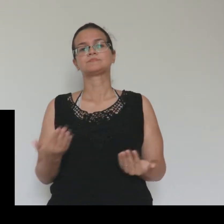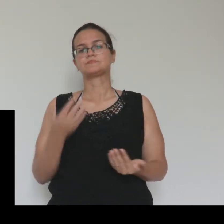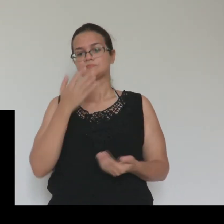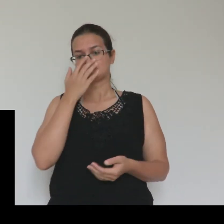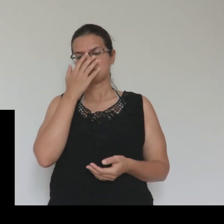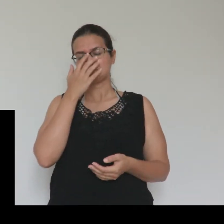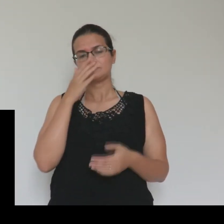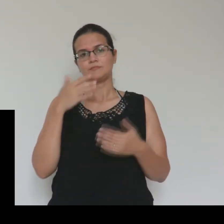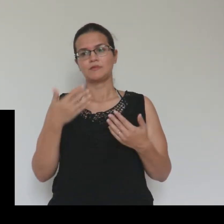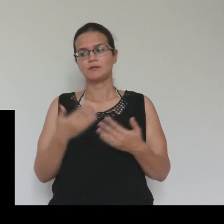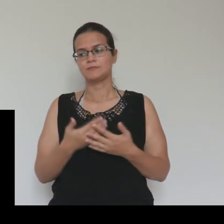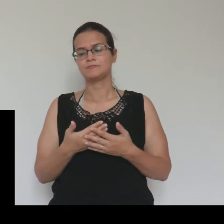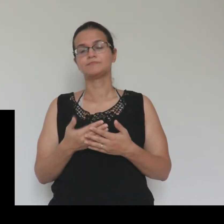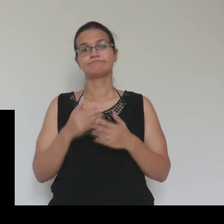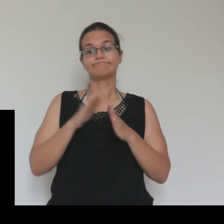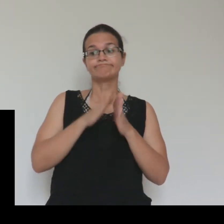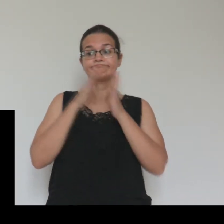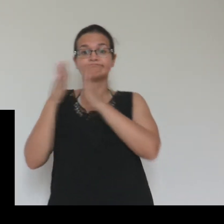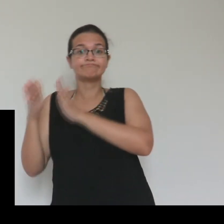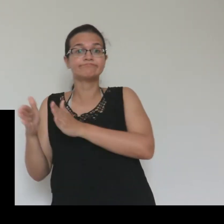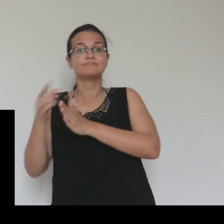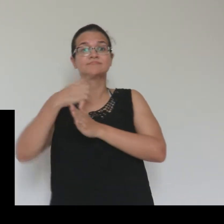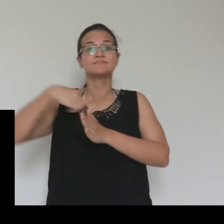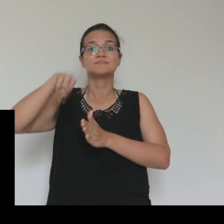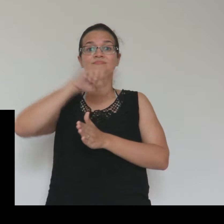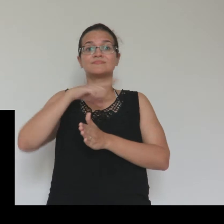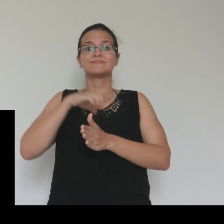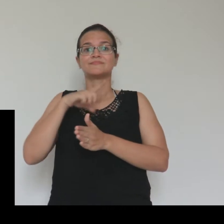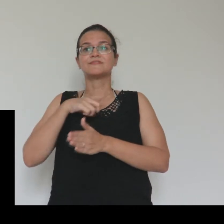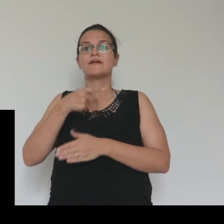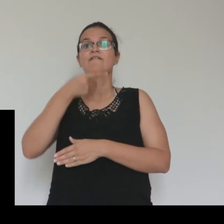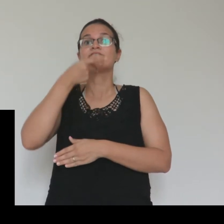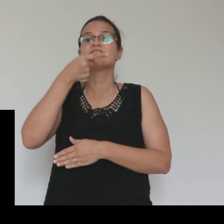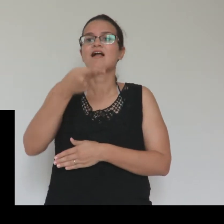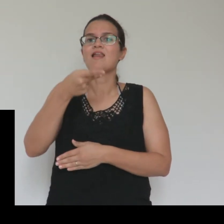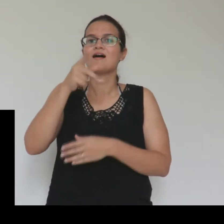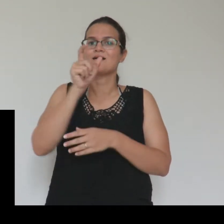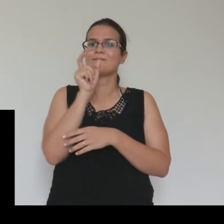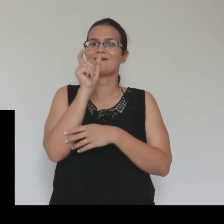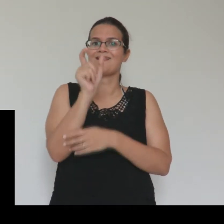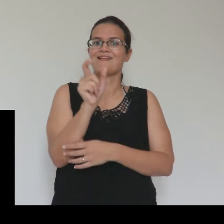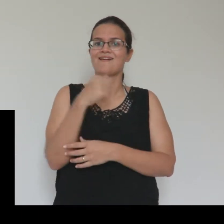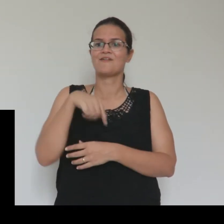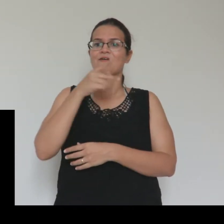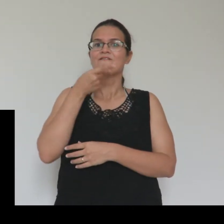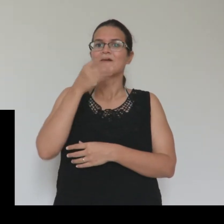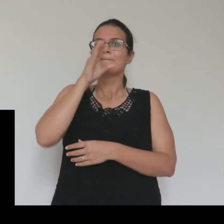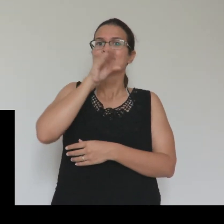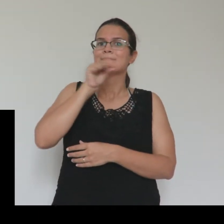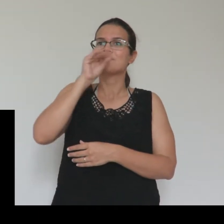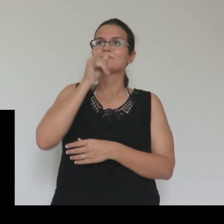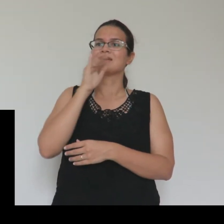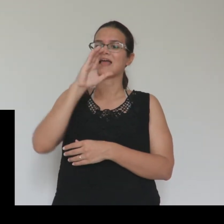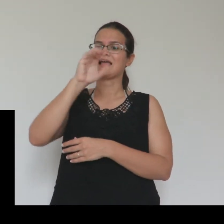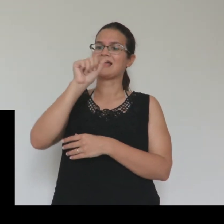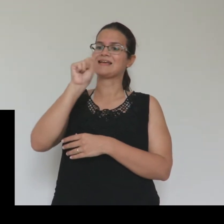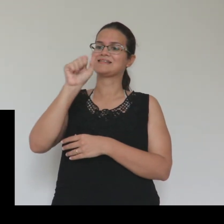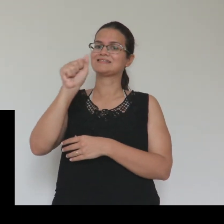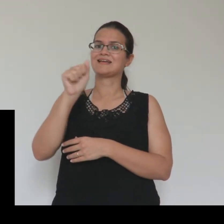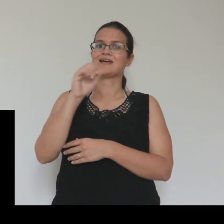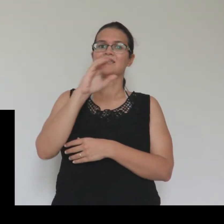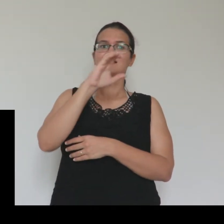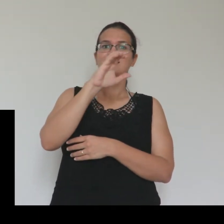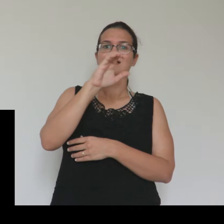palavra. Eu vou escrever casa, eu casa. No máximo eu tenho dúvida, é K, é